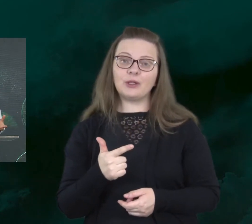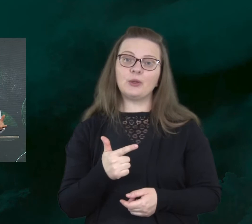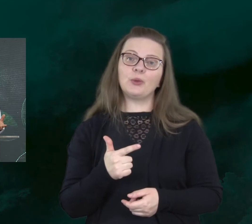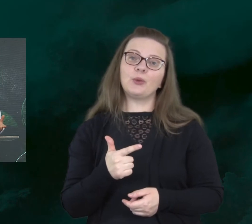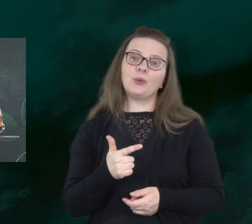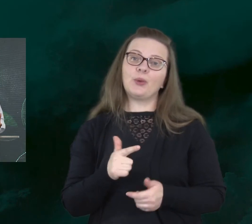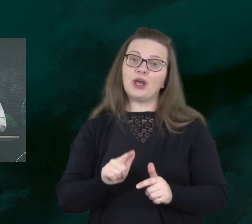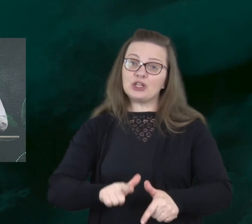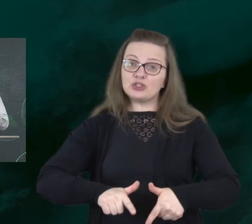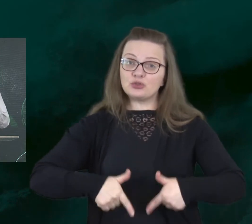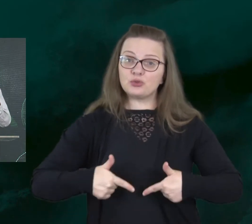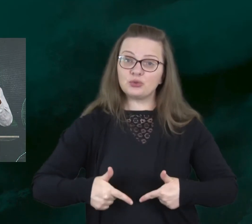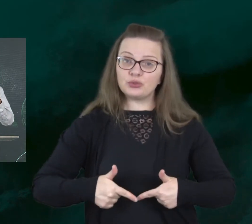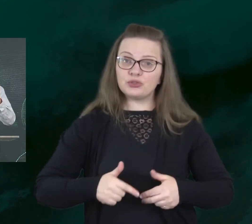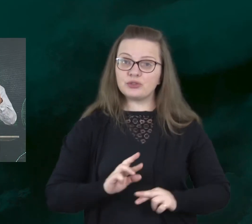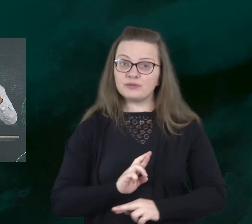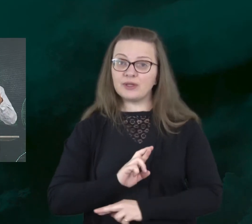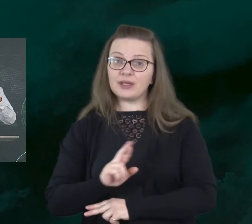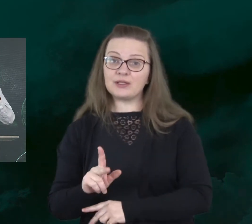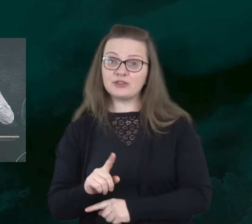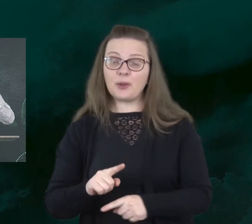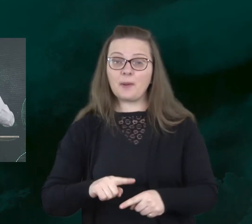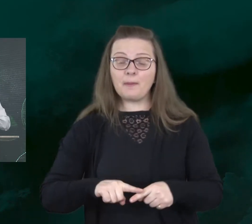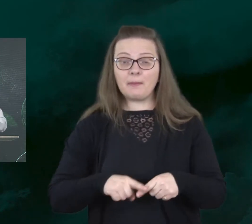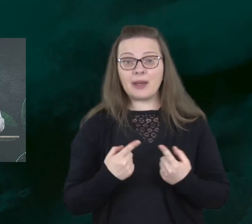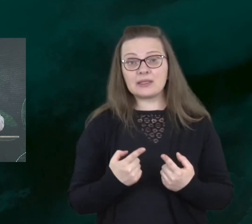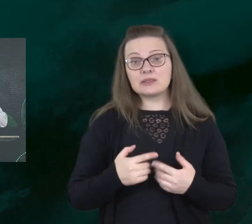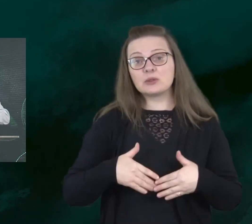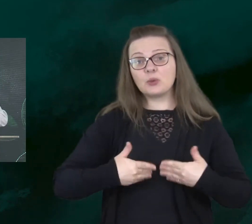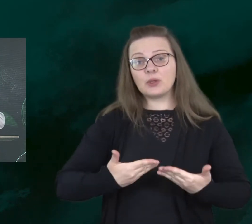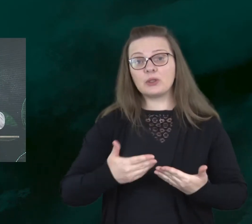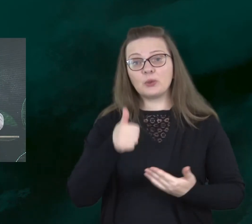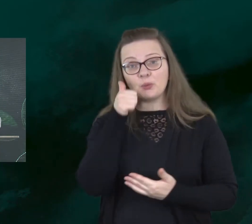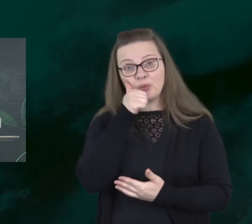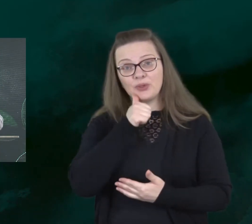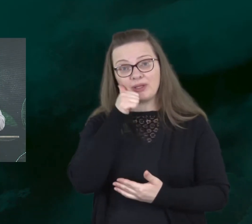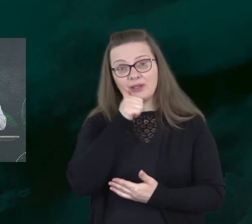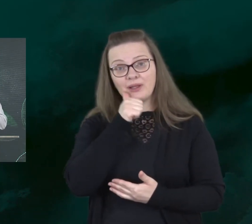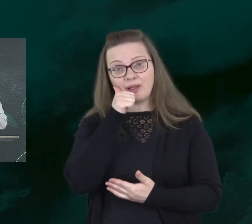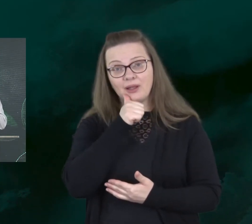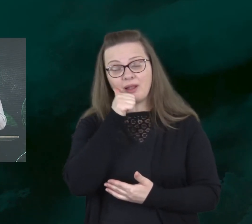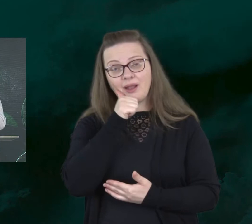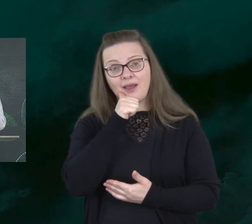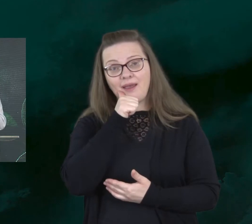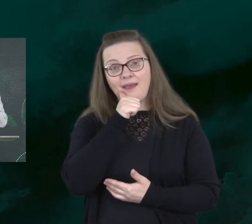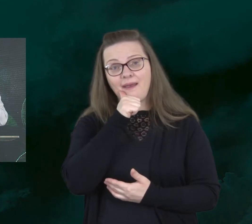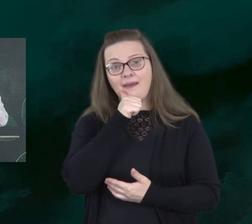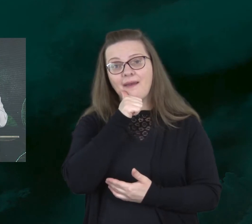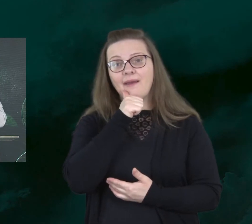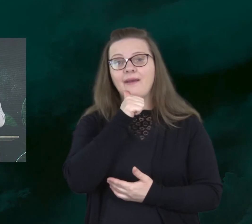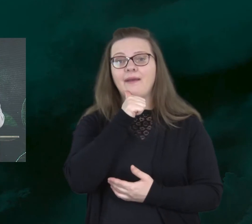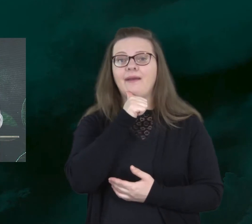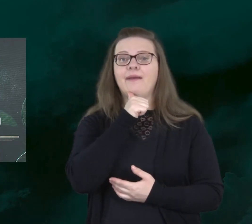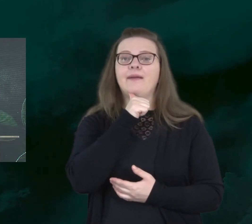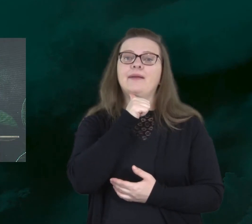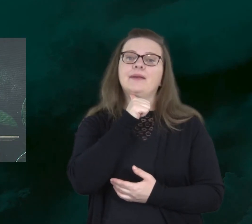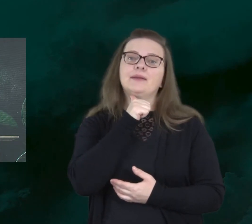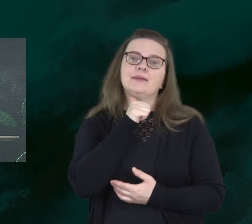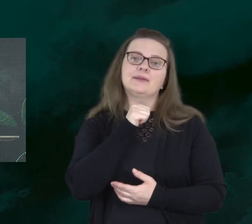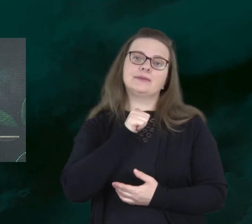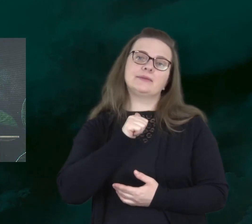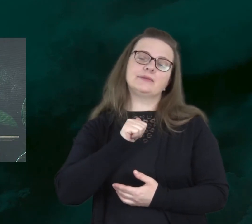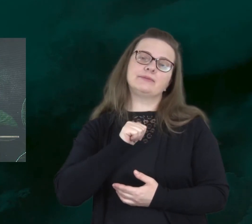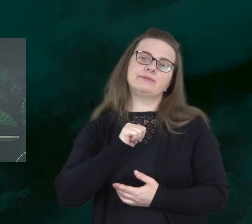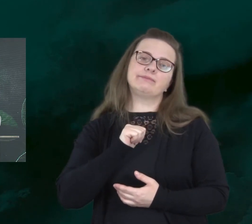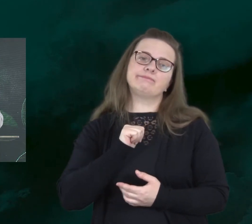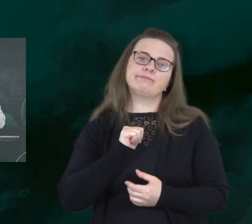essa pessoa. Agora tem uma vida que saiu dela, e essa relação da mãe com